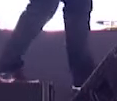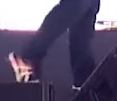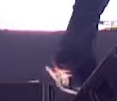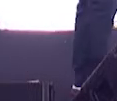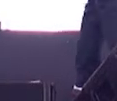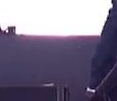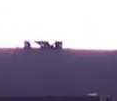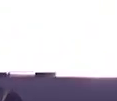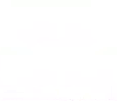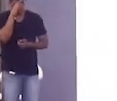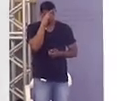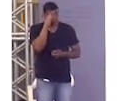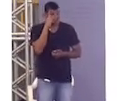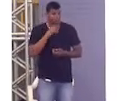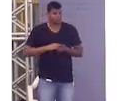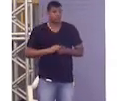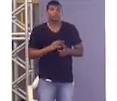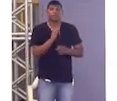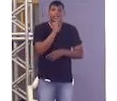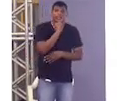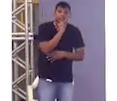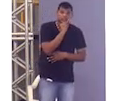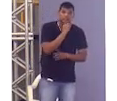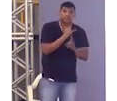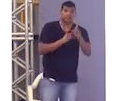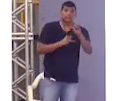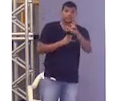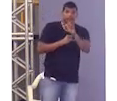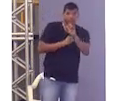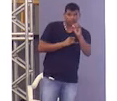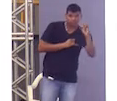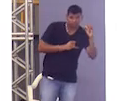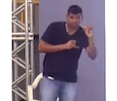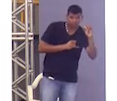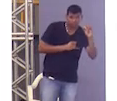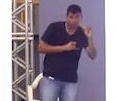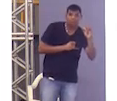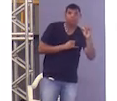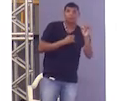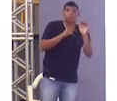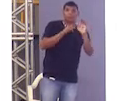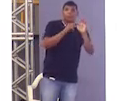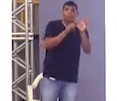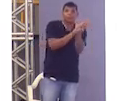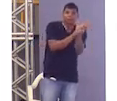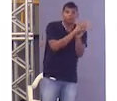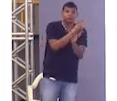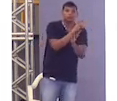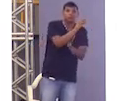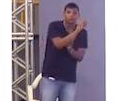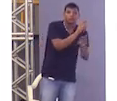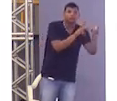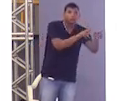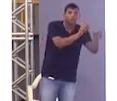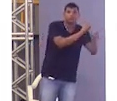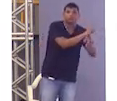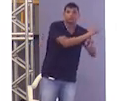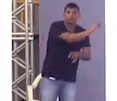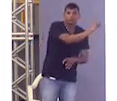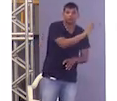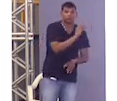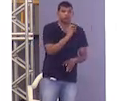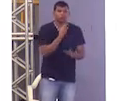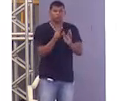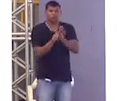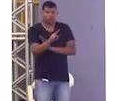ó. Exemplo que eu escolhi: 100 menos 50 igual a 50. A minha conta tá certa